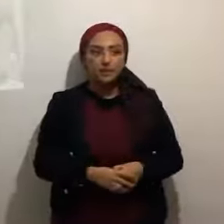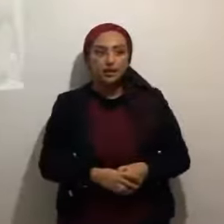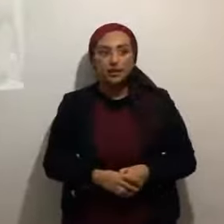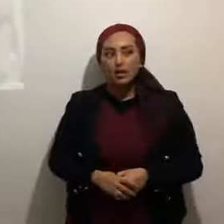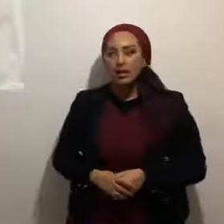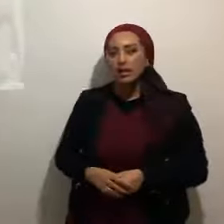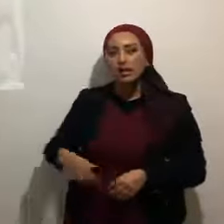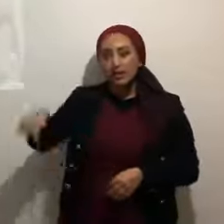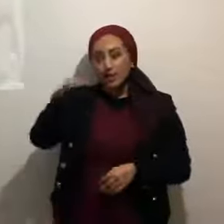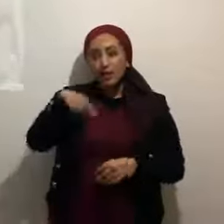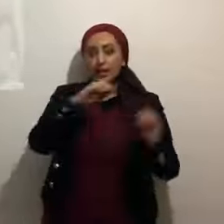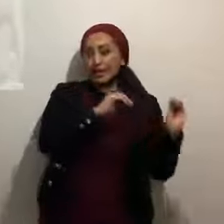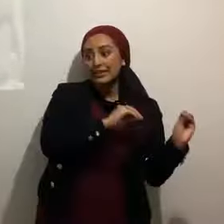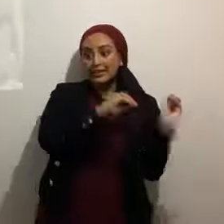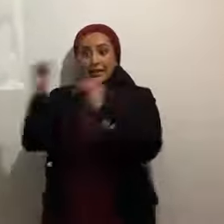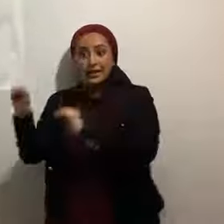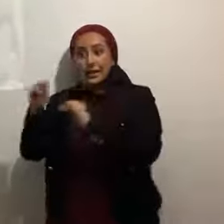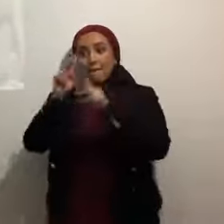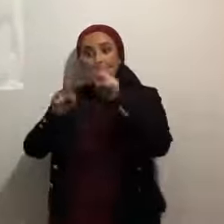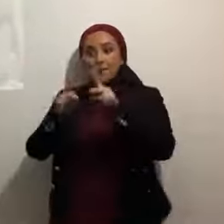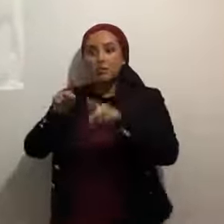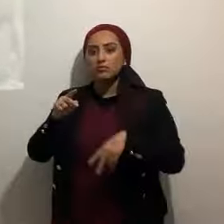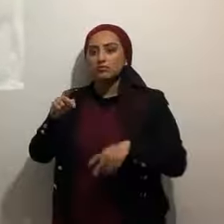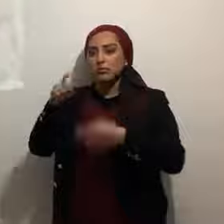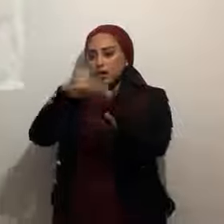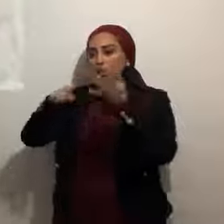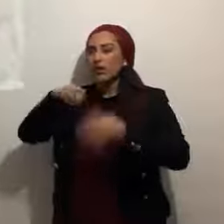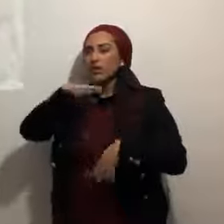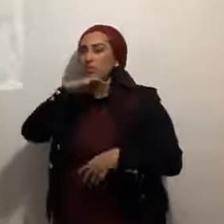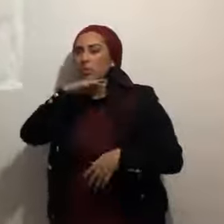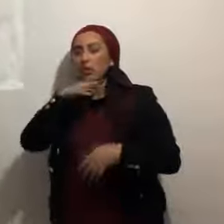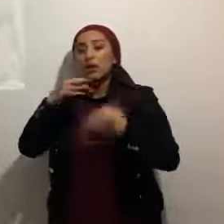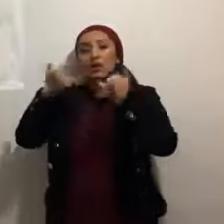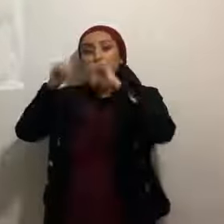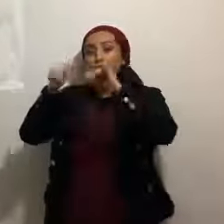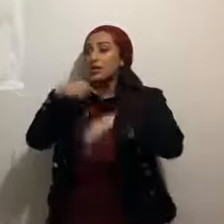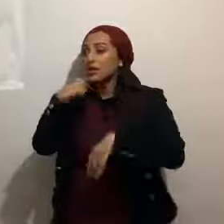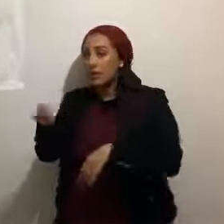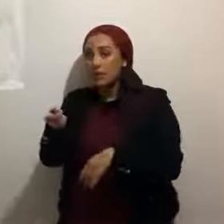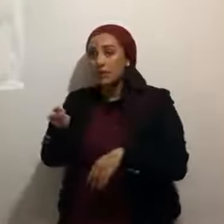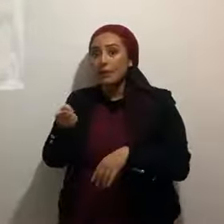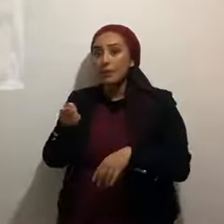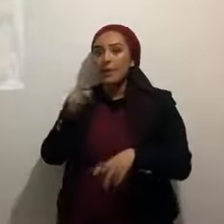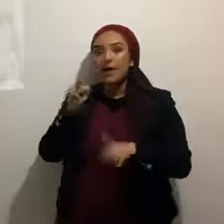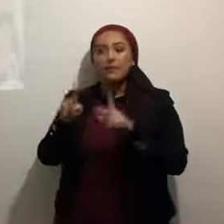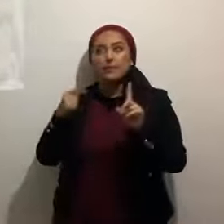llevan a la gente a perversidades y todavía les dicen, tienen el cinismo.